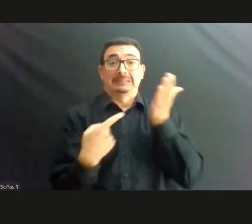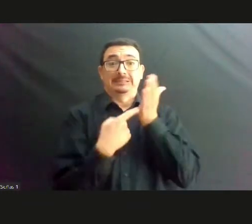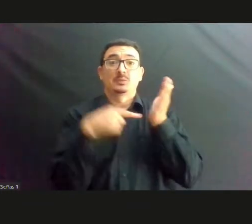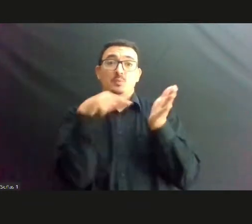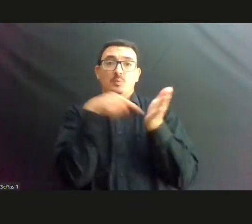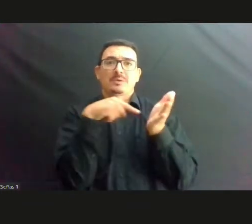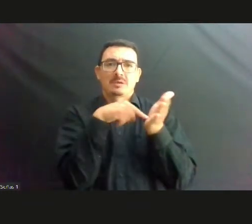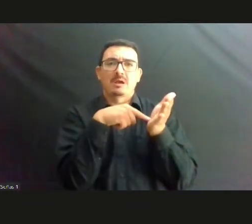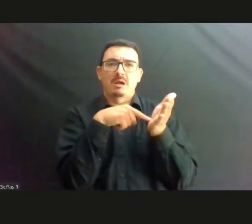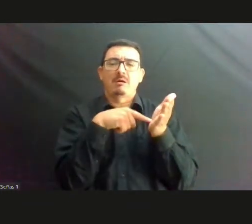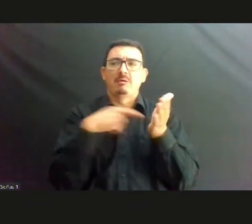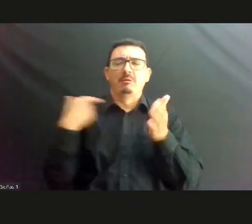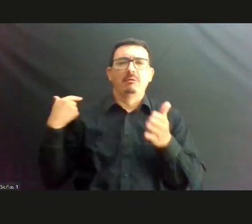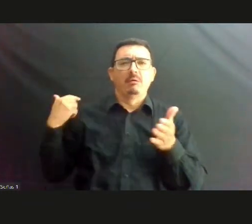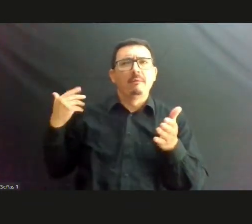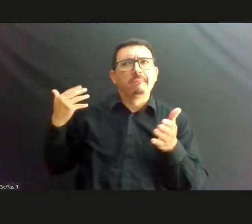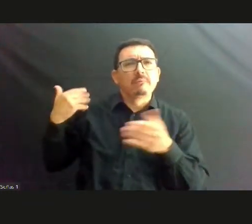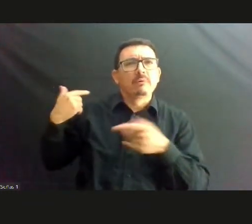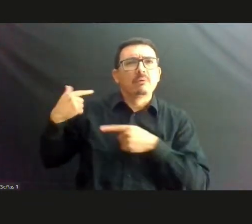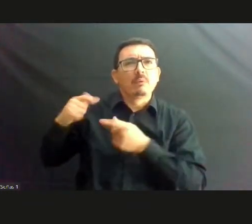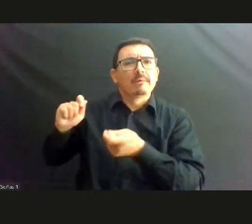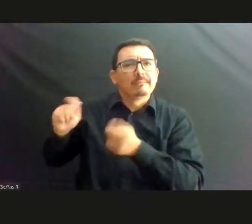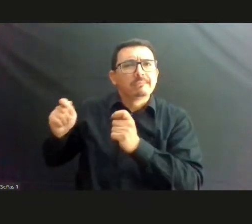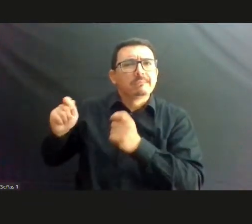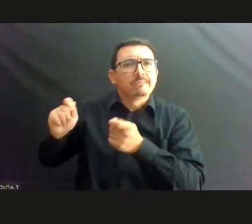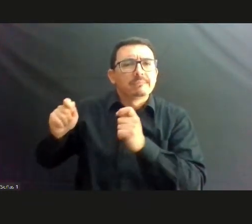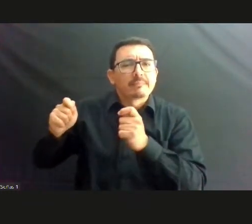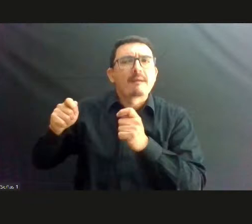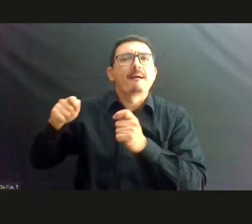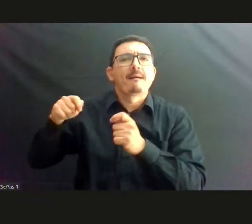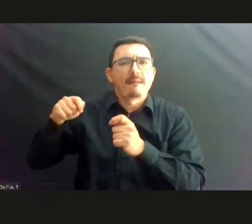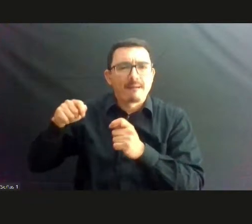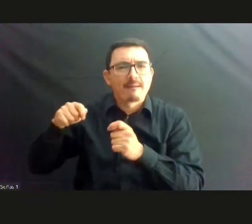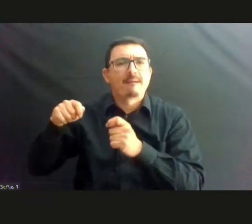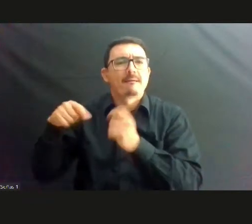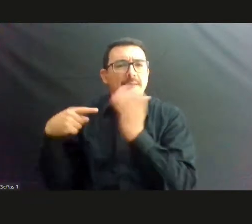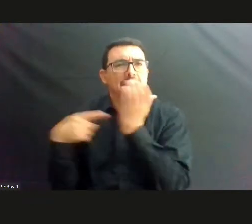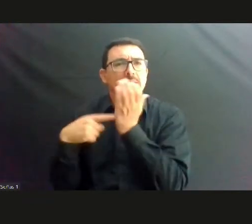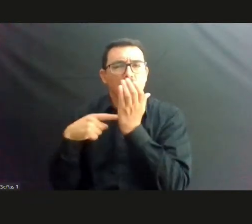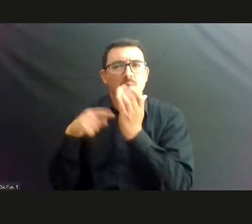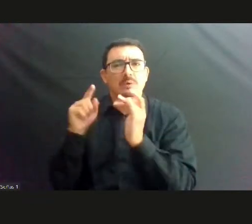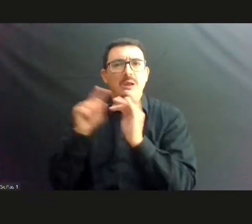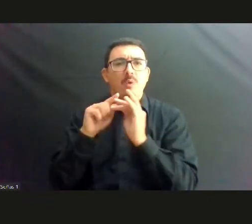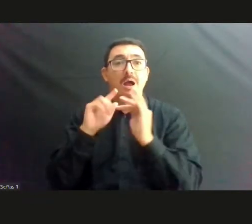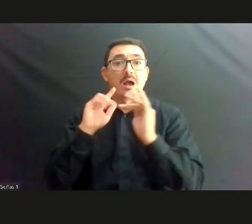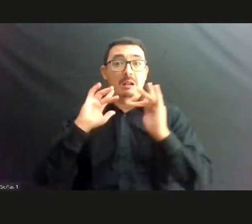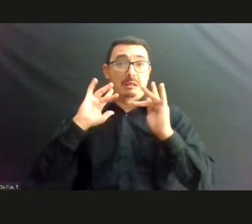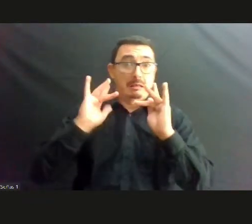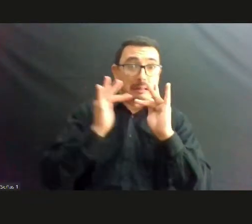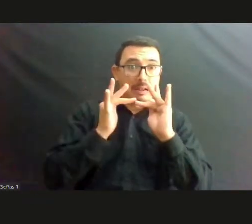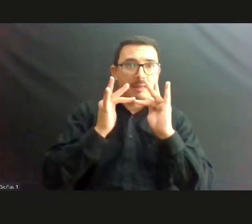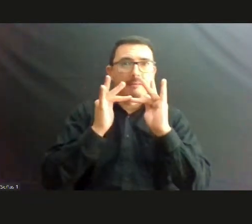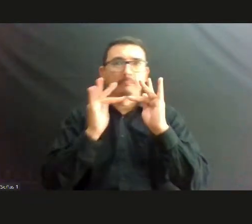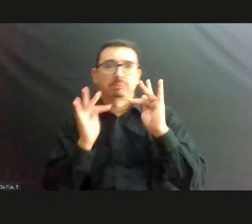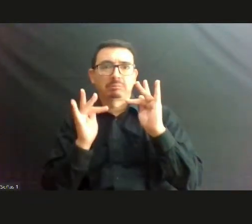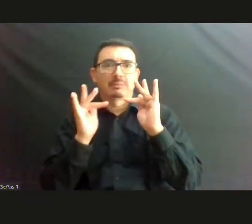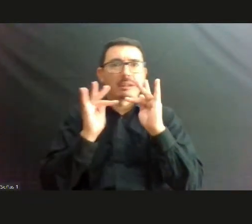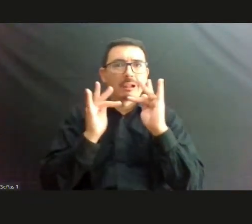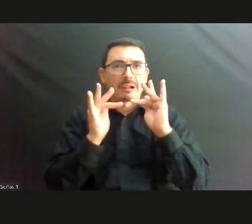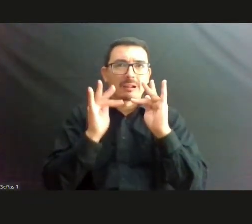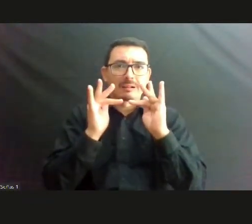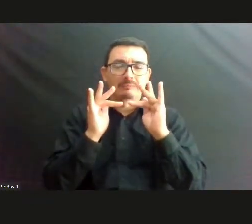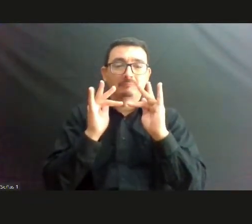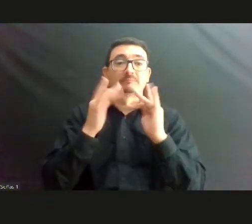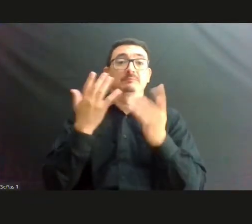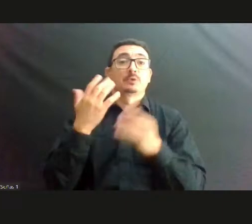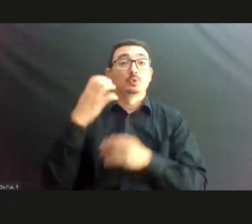periodo, el uso de las tecnologías digitales en las instituciones de gobierno, en